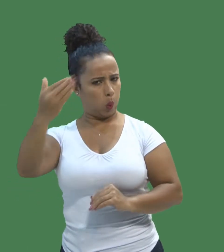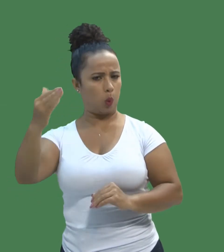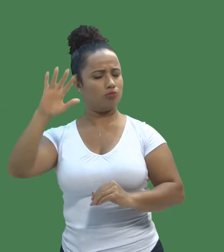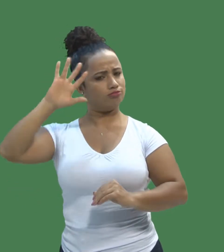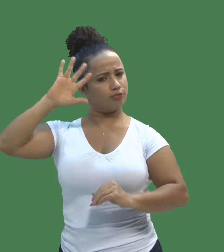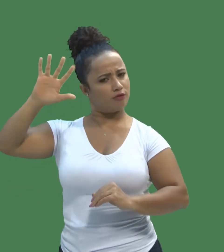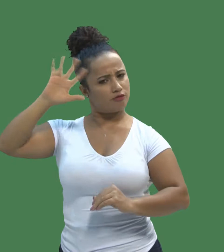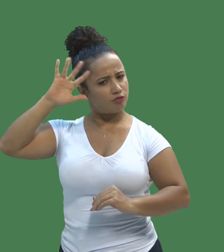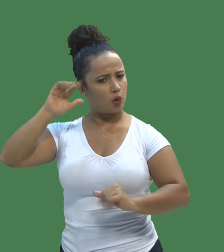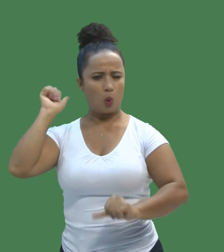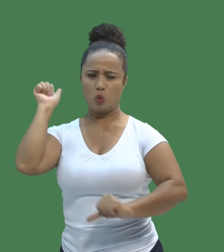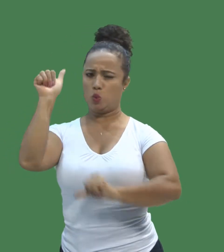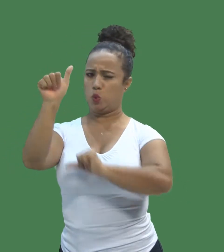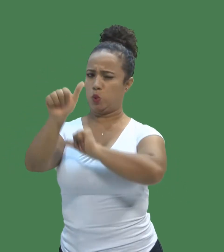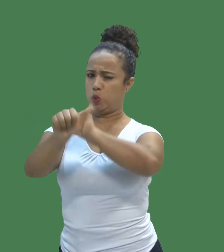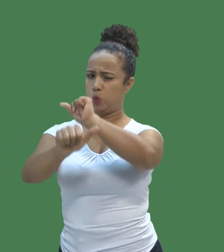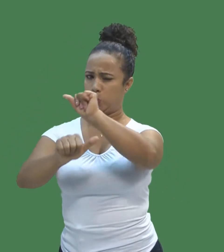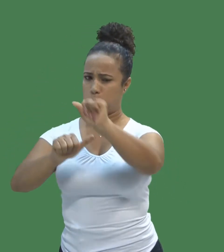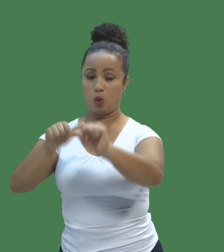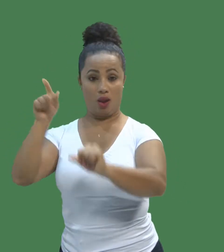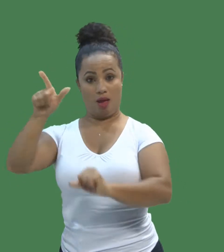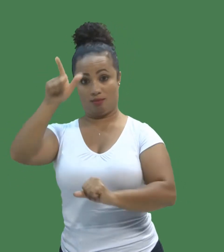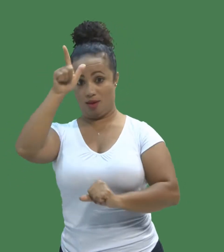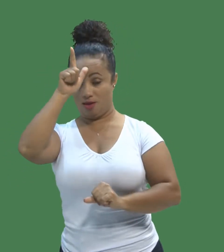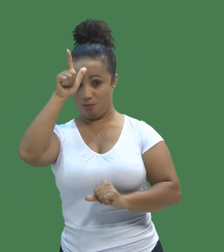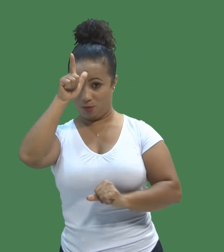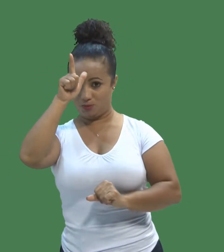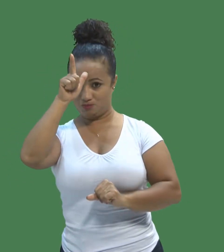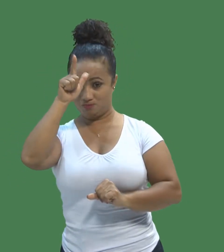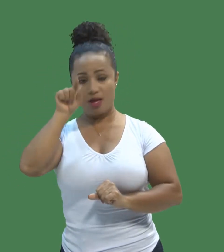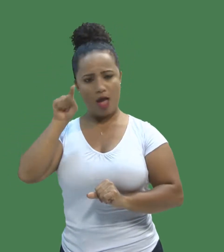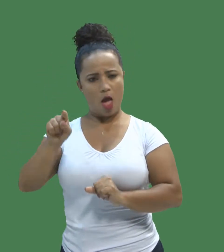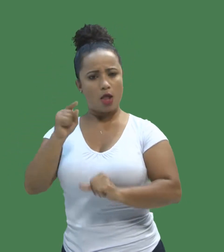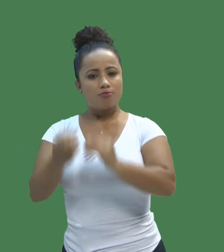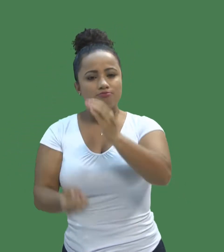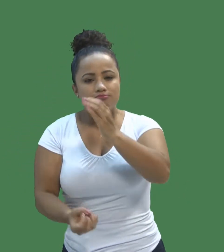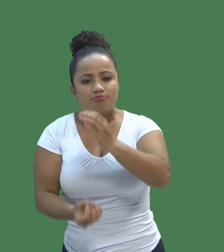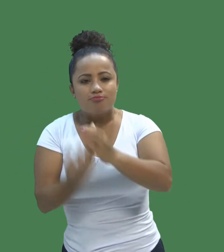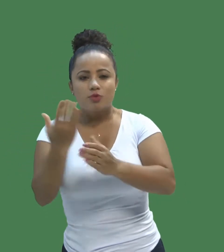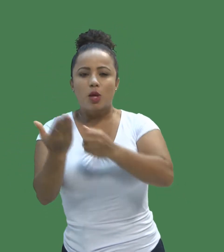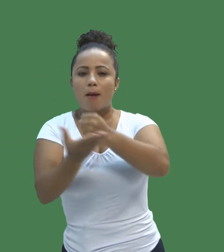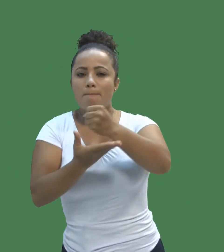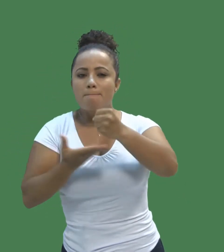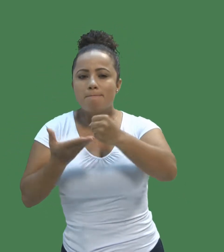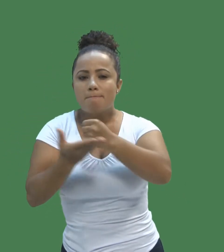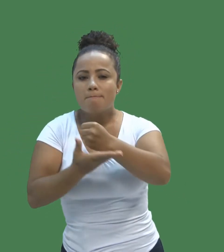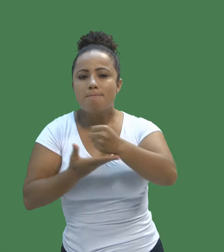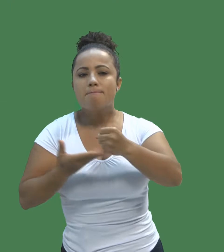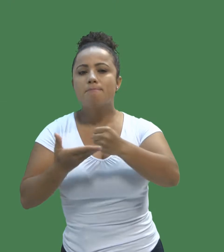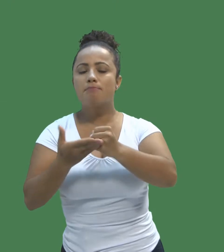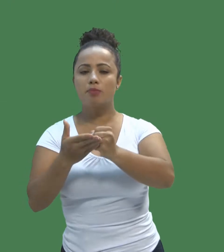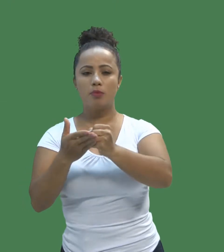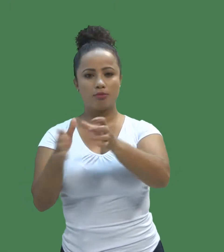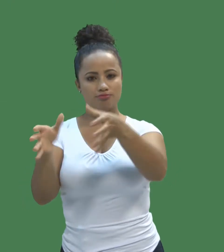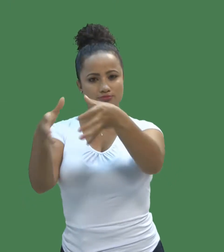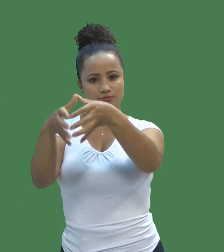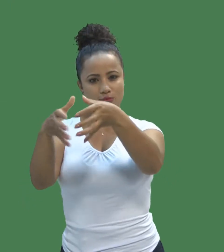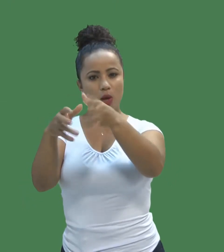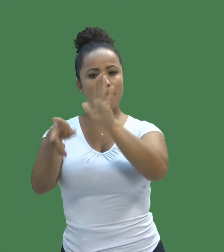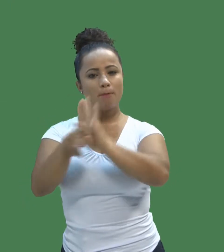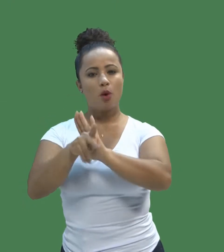Criou as bases da doutrina comunista, onde criticou o capitalismo.